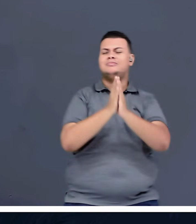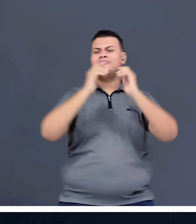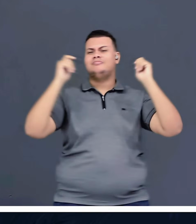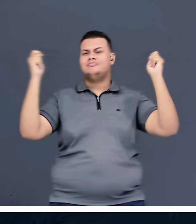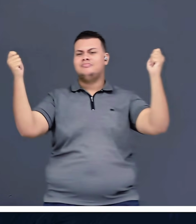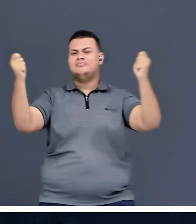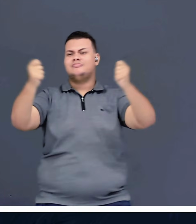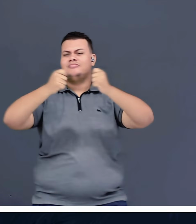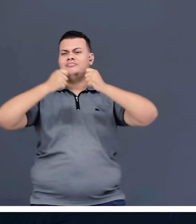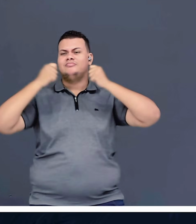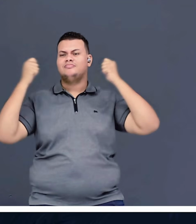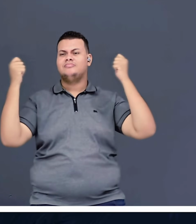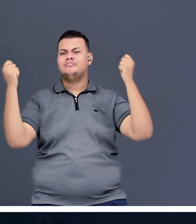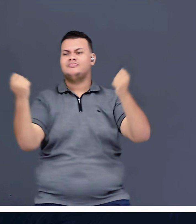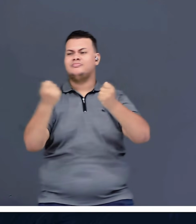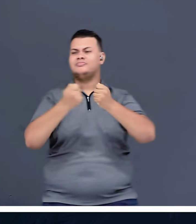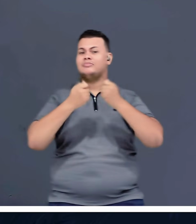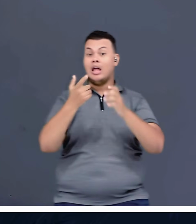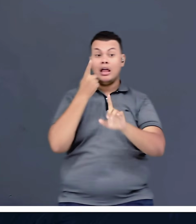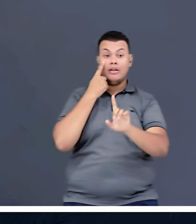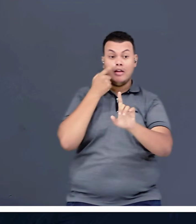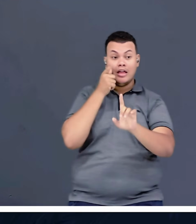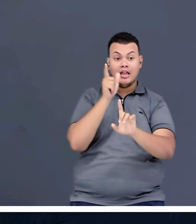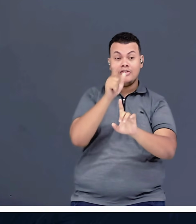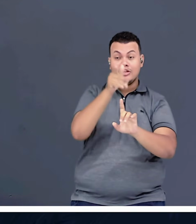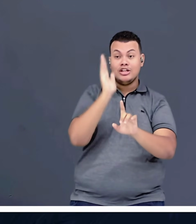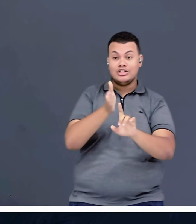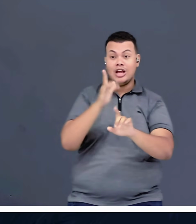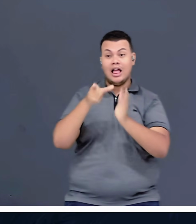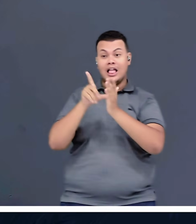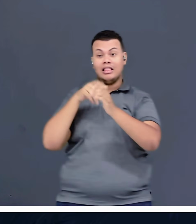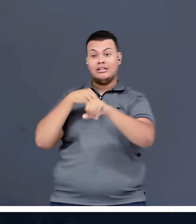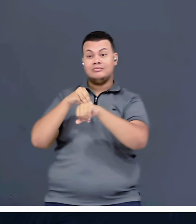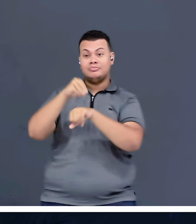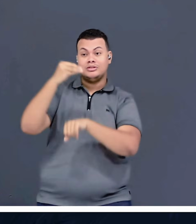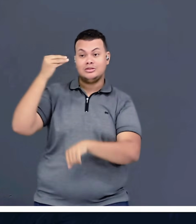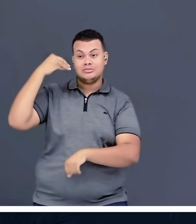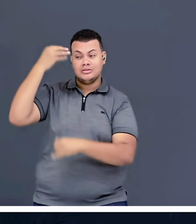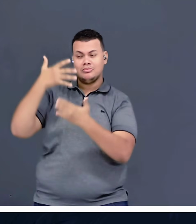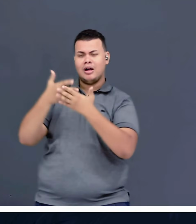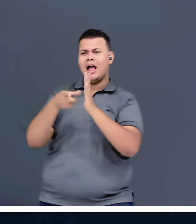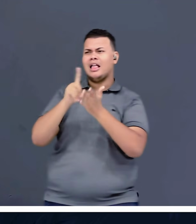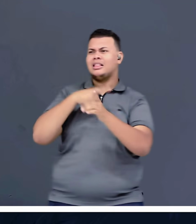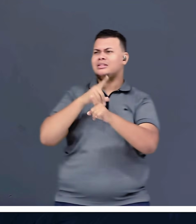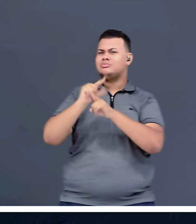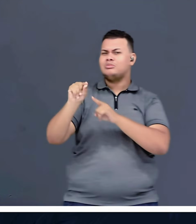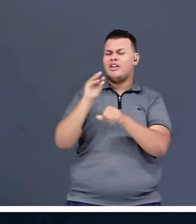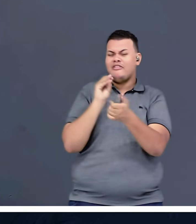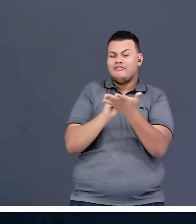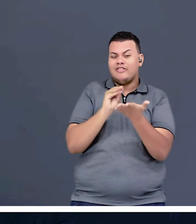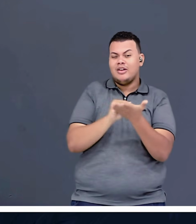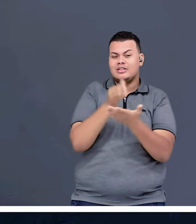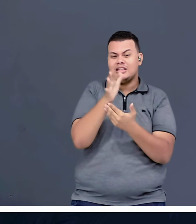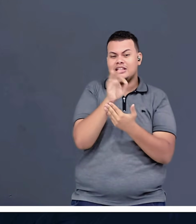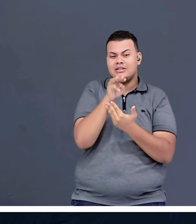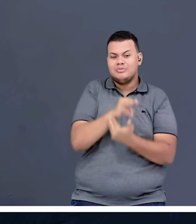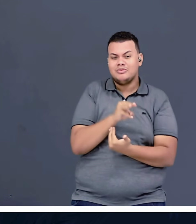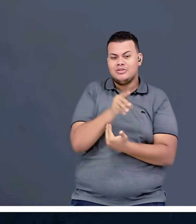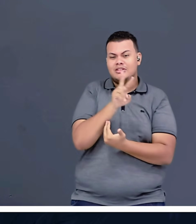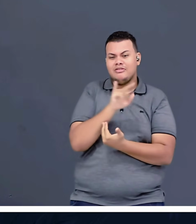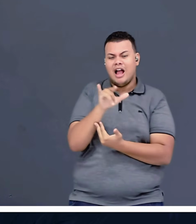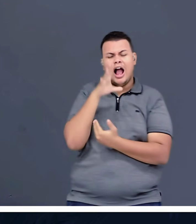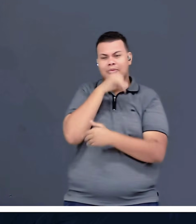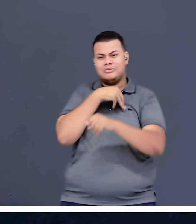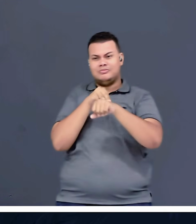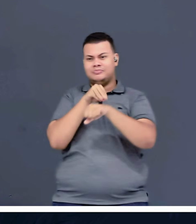Aleluia. Sabe algo interessante? Você já deve ter me ouvido contar essa experiência, mas antes de ir embora, falta 10 minutos para a gente encerrar e você vai ouvir bem